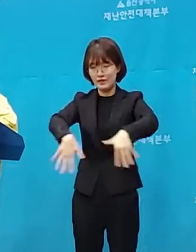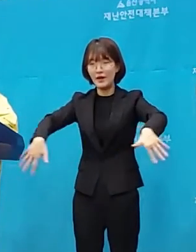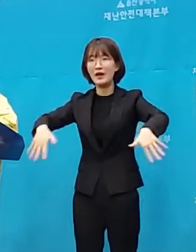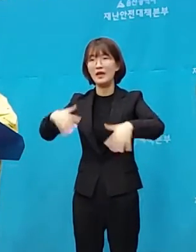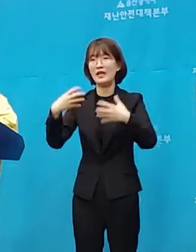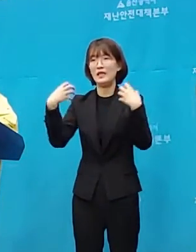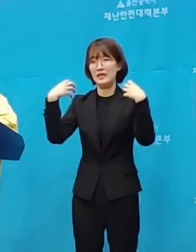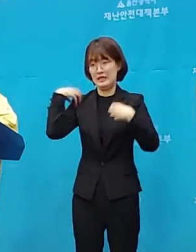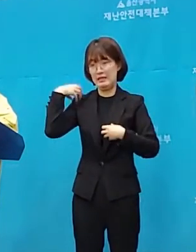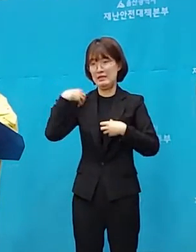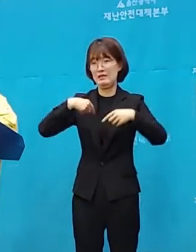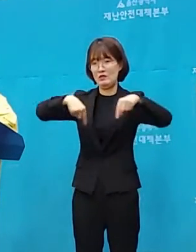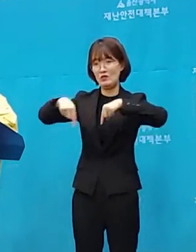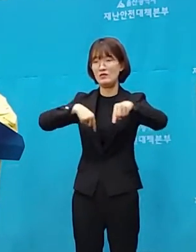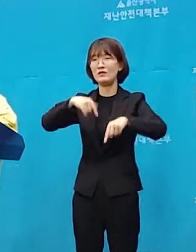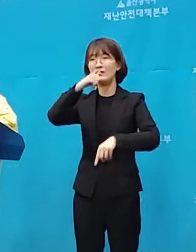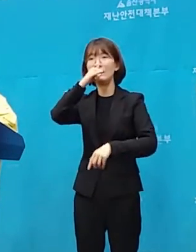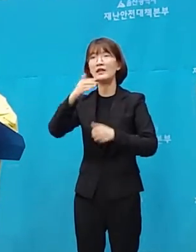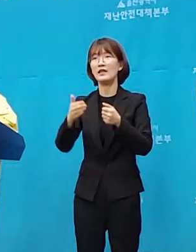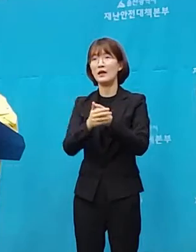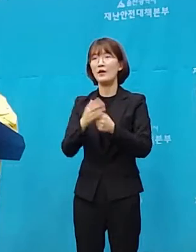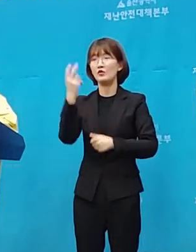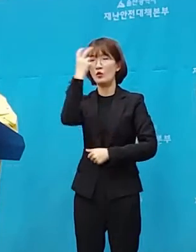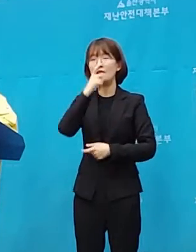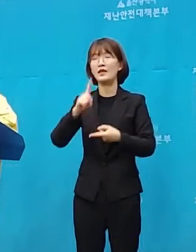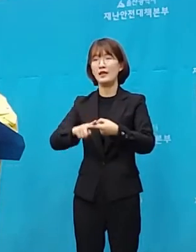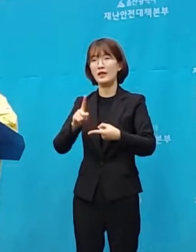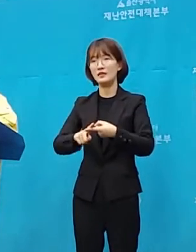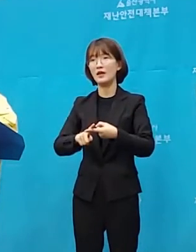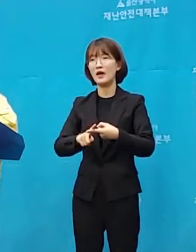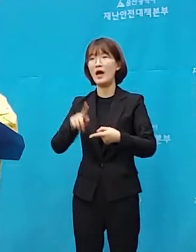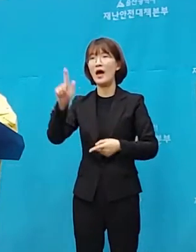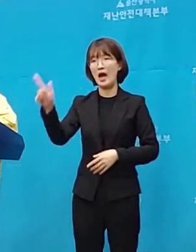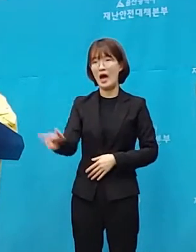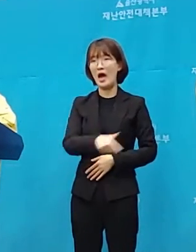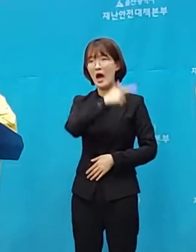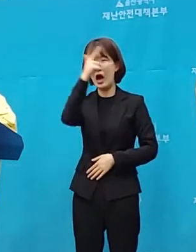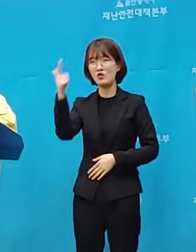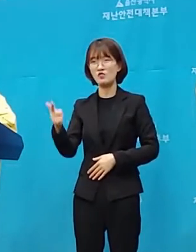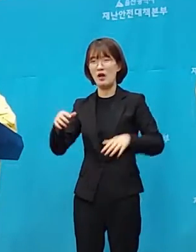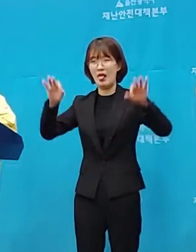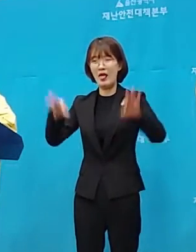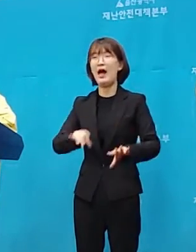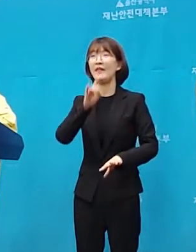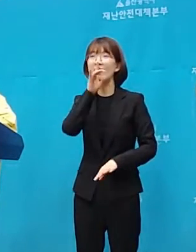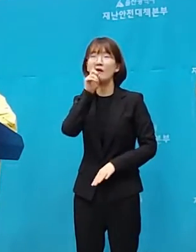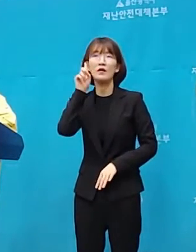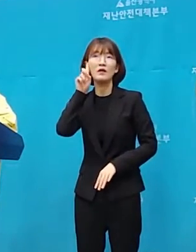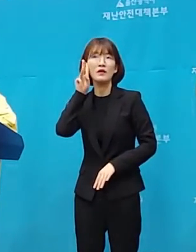이렇게 내려가는 행정조직이 있기 때문에 저희들이 조사하는 것은 또 하루에 조사하는 것이 아니고 한 2-3일